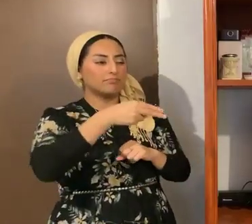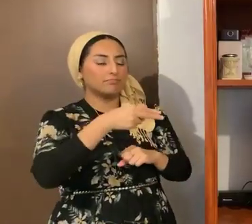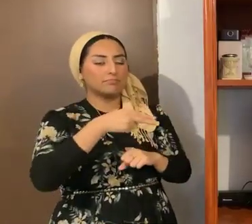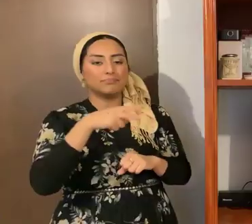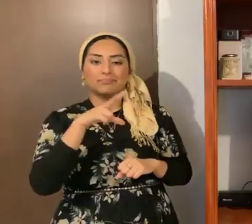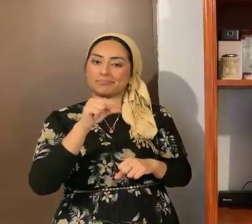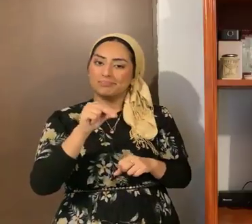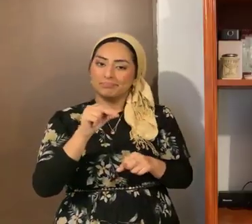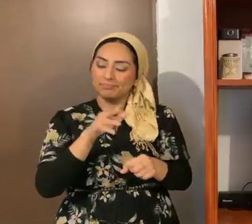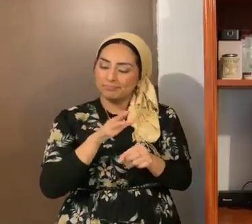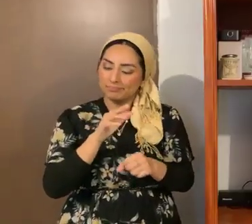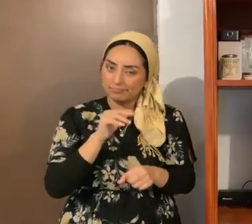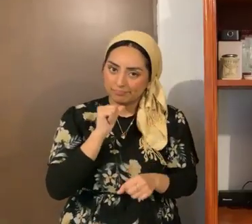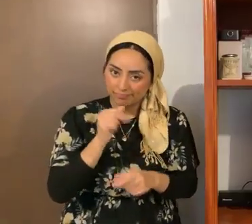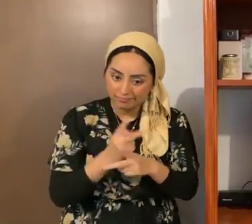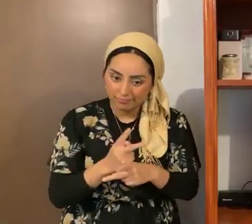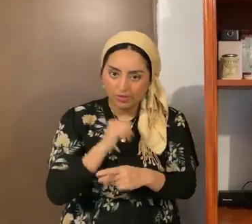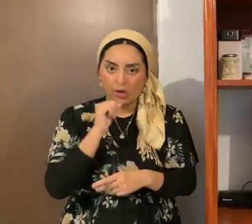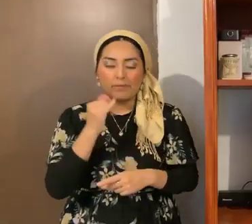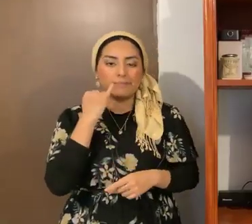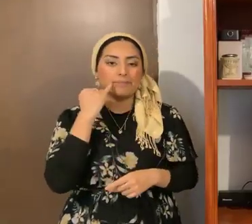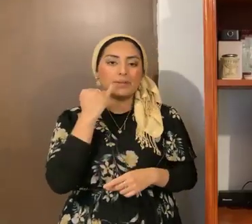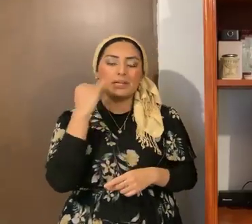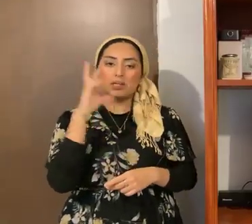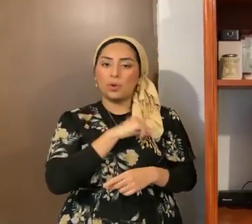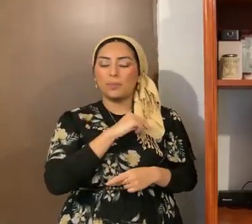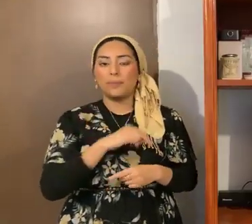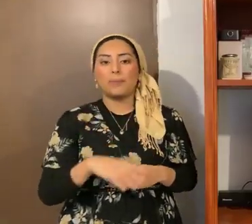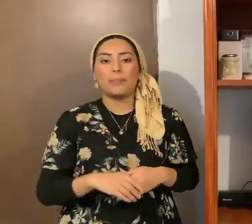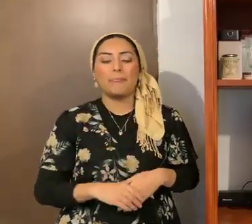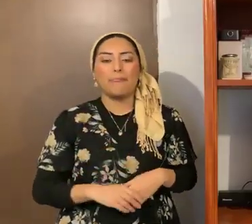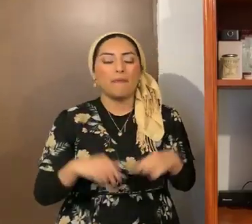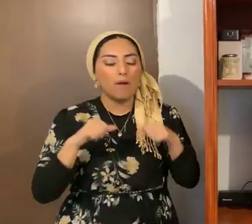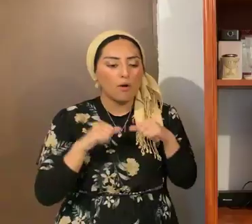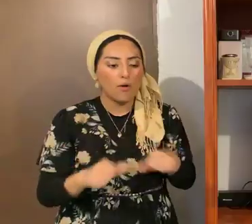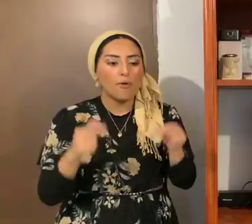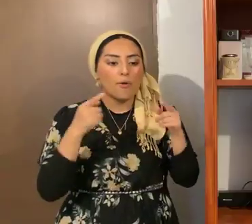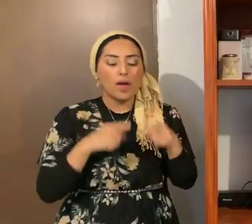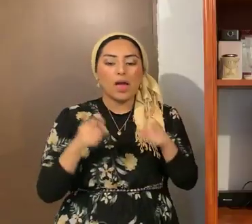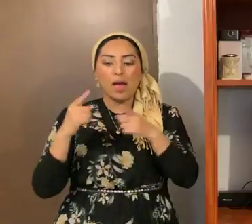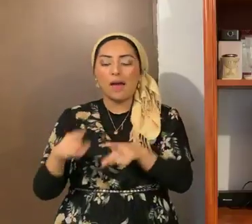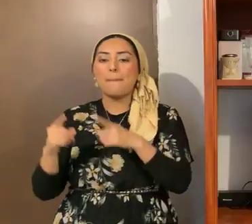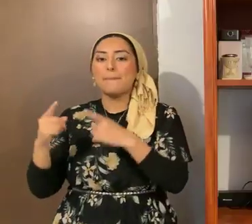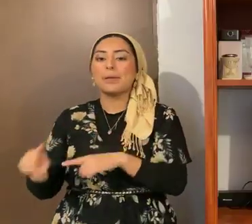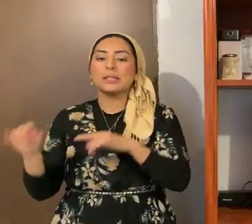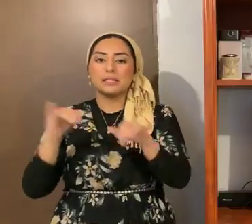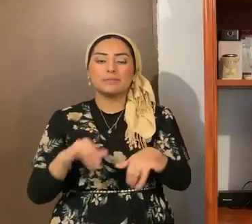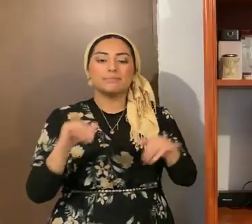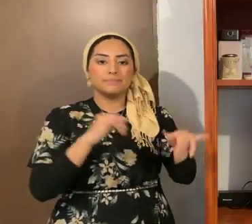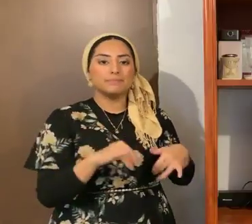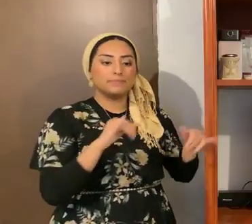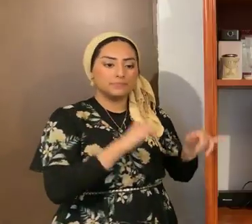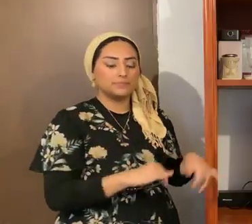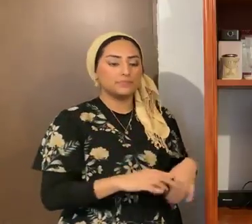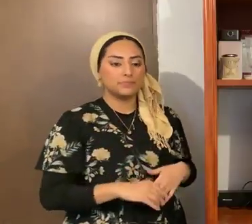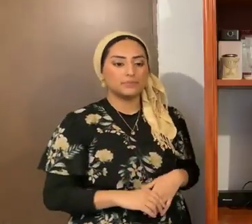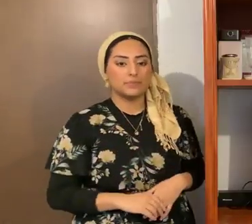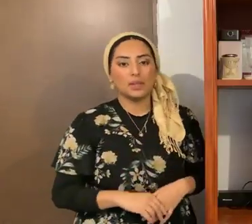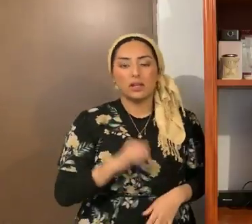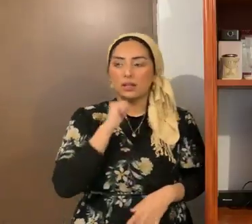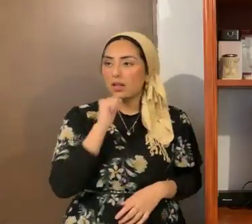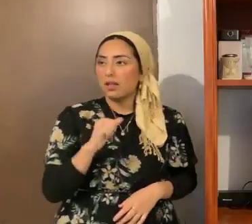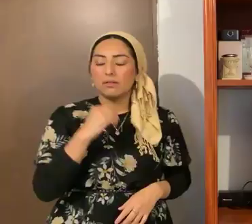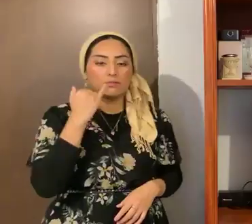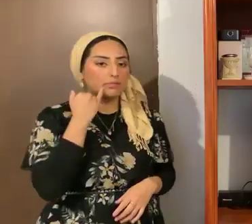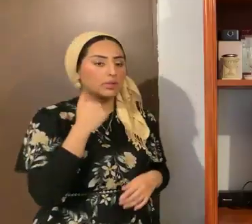hacer ridículo y vas a quedar avergonzado. Siempre pasa eso, siempre pasa eso. No